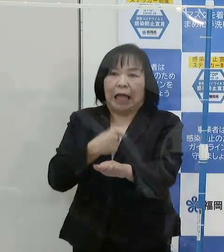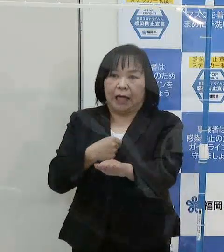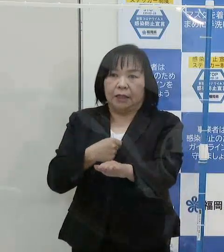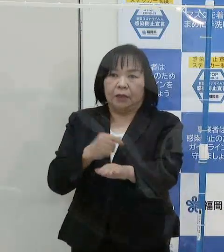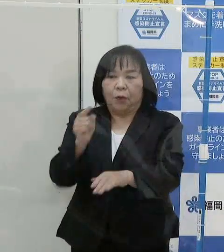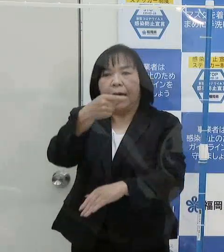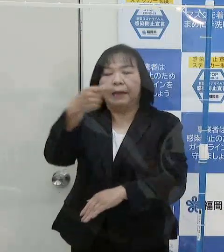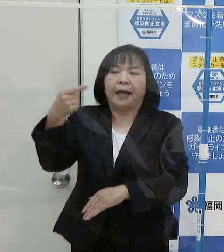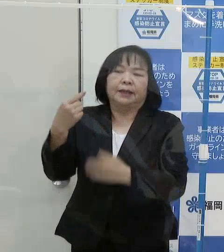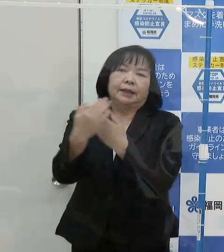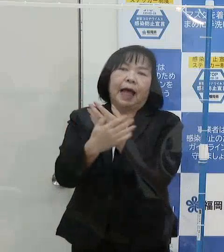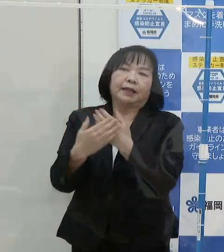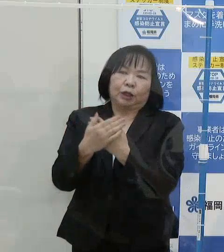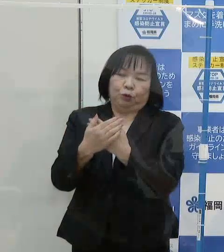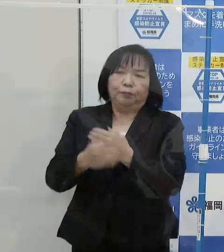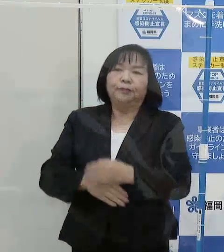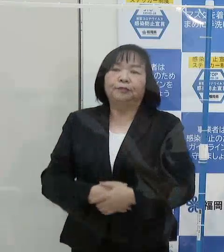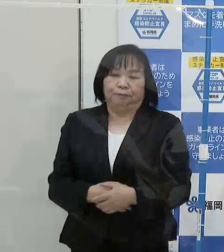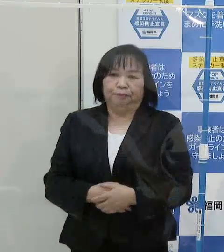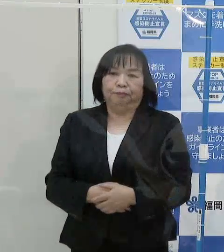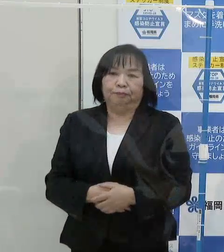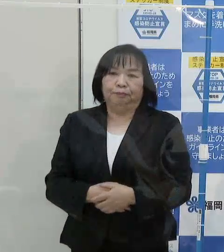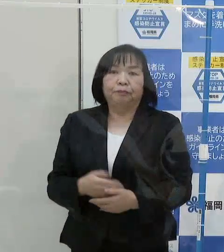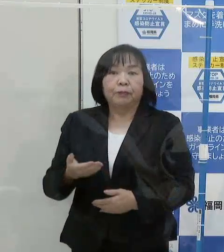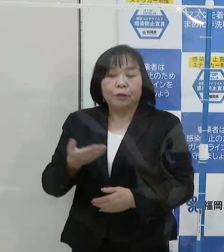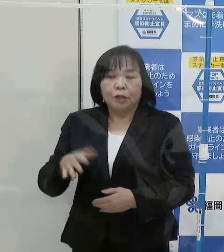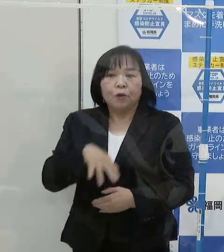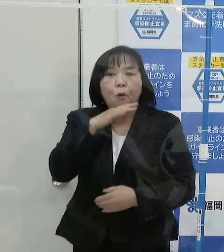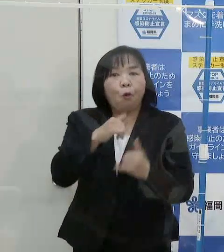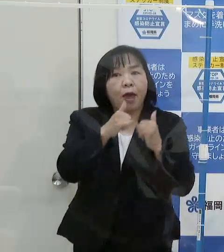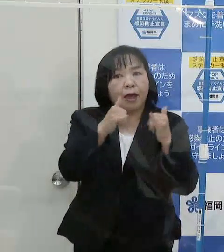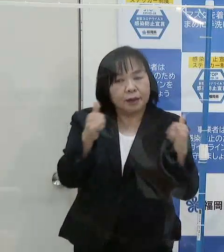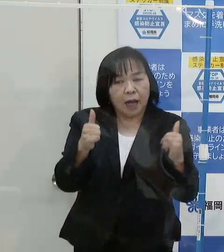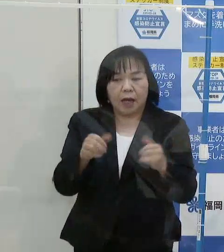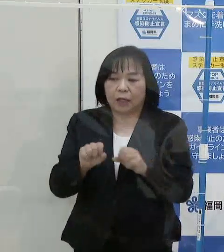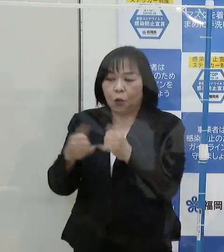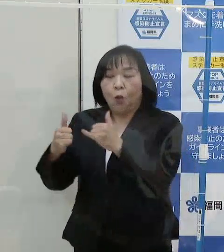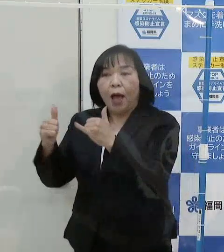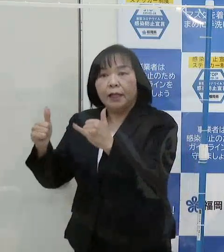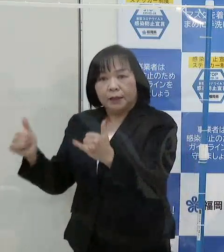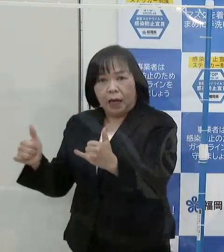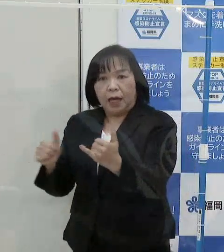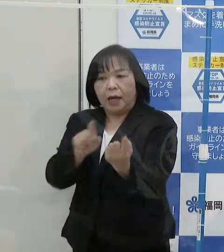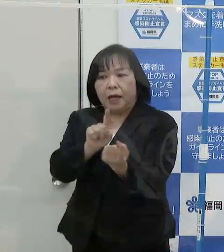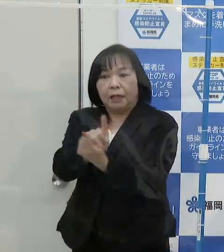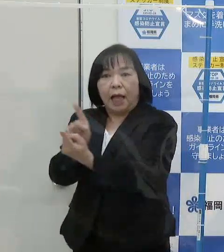これが第一であります。それから高齢者、それから障害者といった、